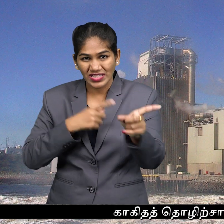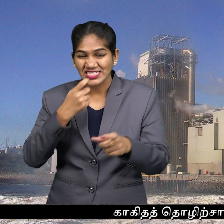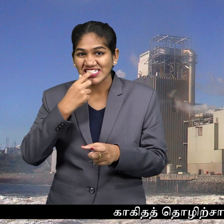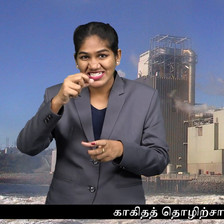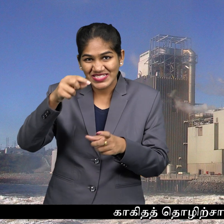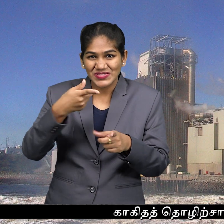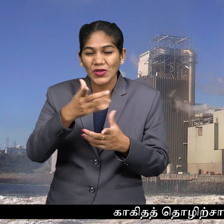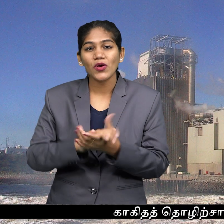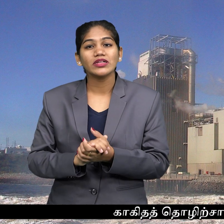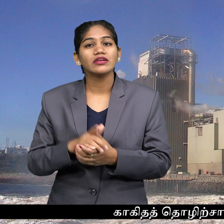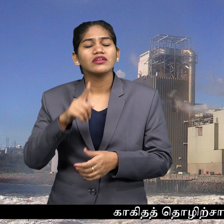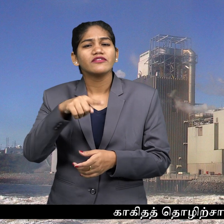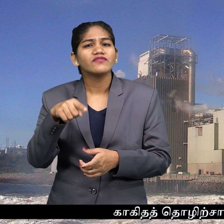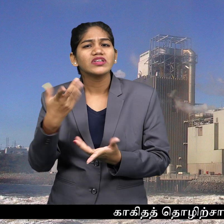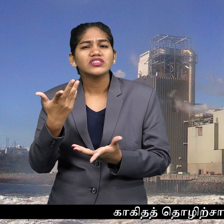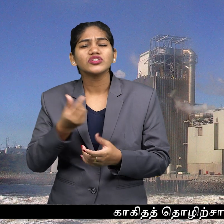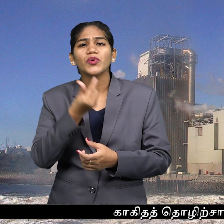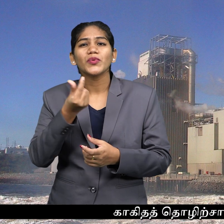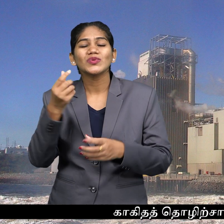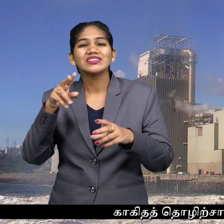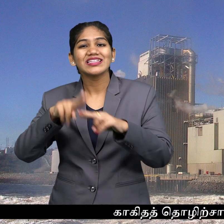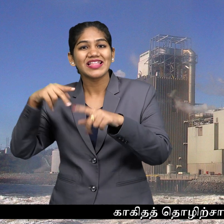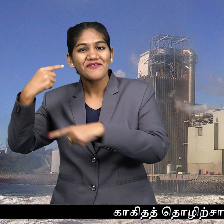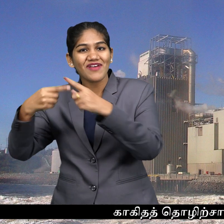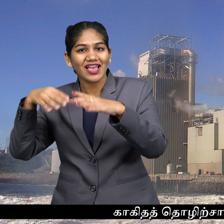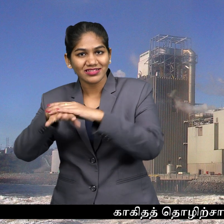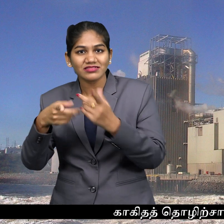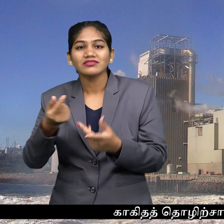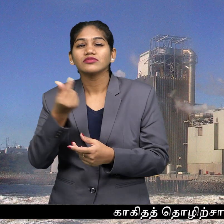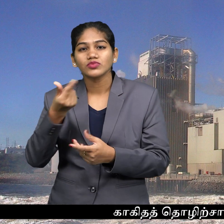காகித தொழிற்சாலைகள் பயன்படுத்தப்படுகின்றன.